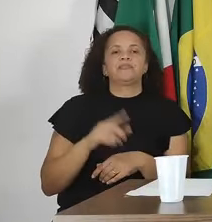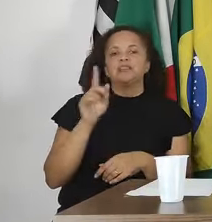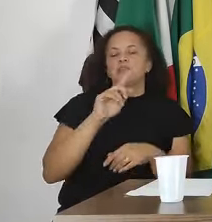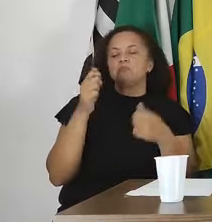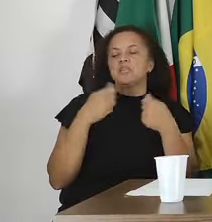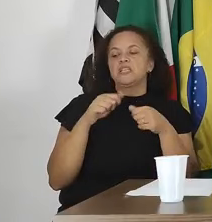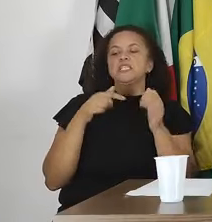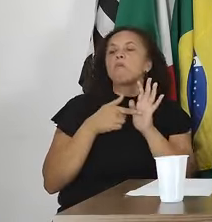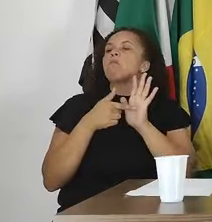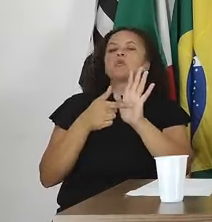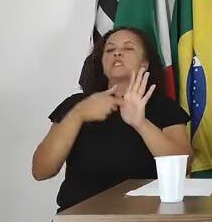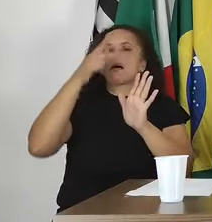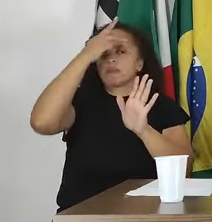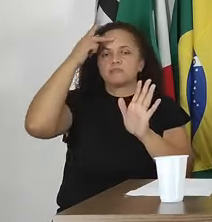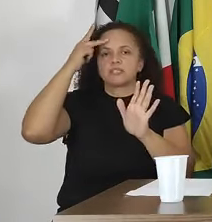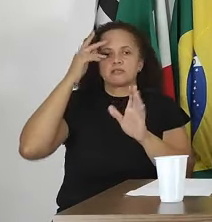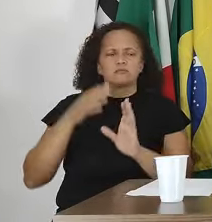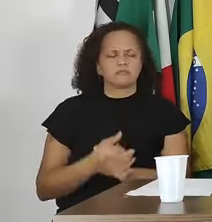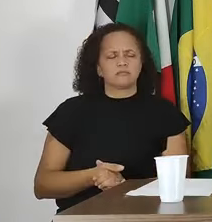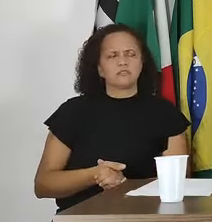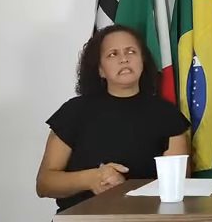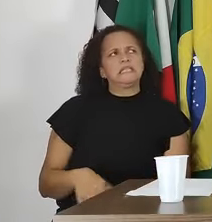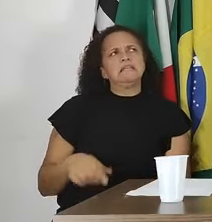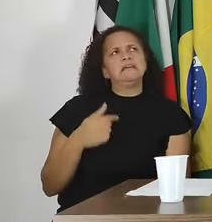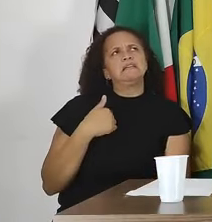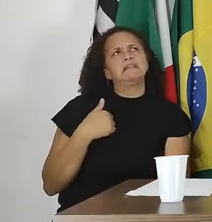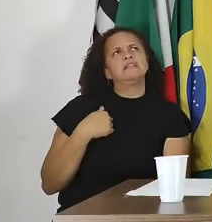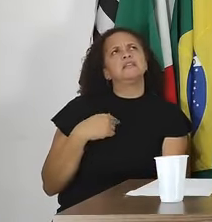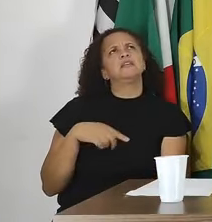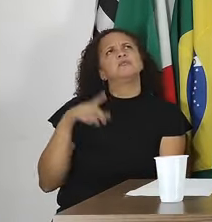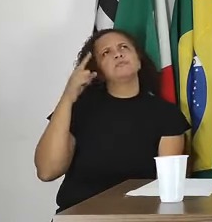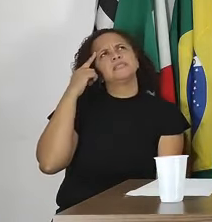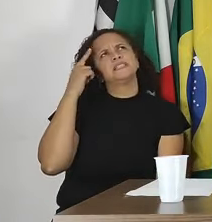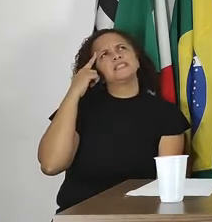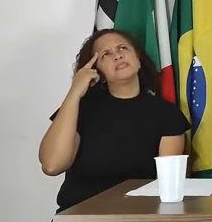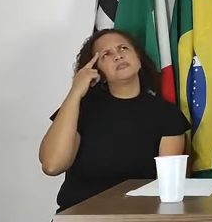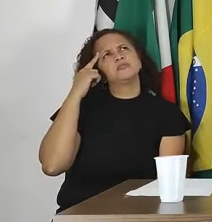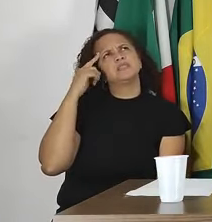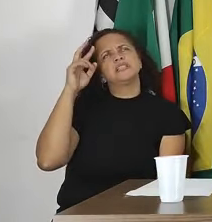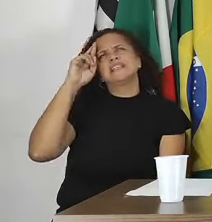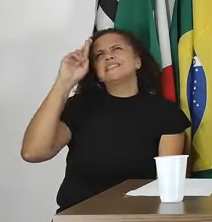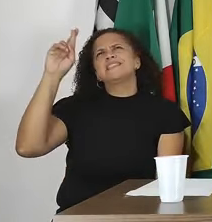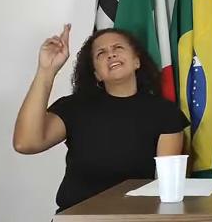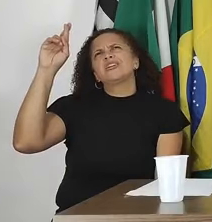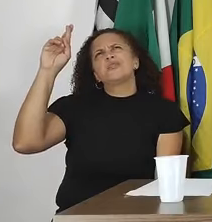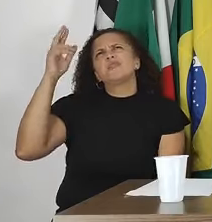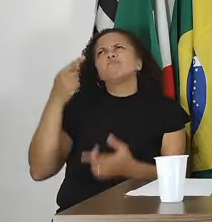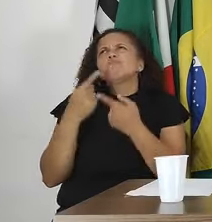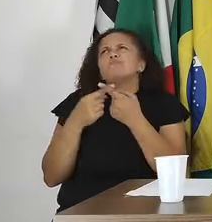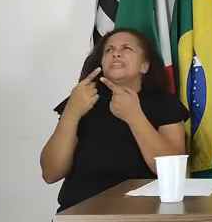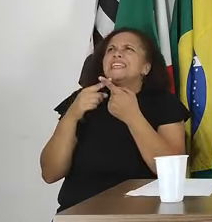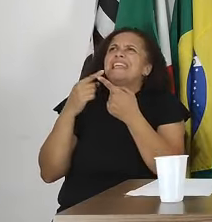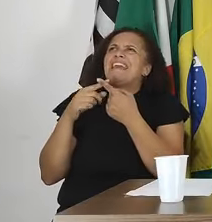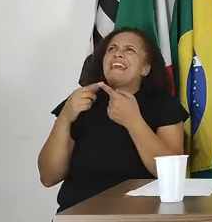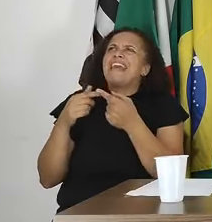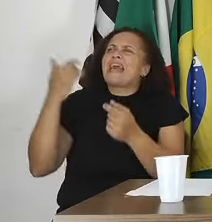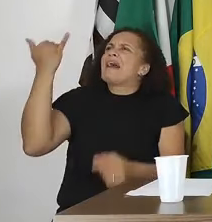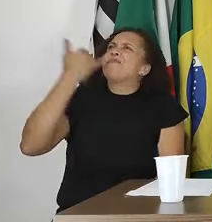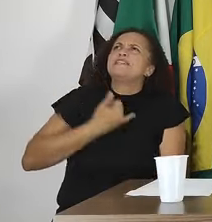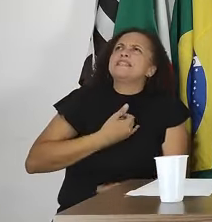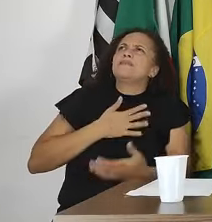tribunais. E aí eu falei, Senhor, por que o Senhor está colocando isso para mim, né? Por que o Senhor está